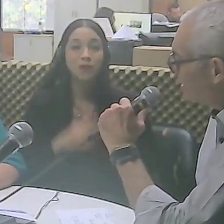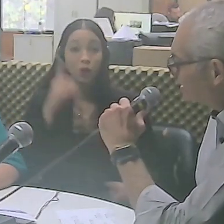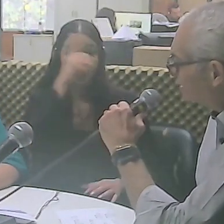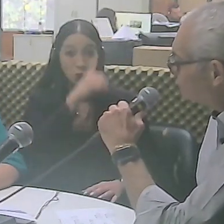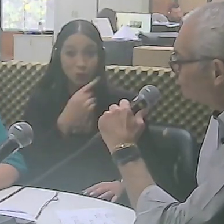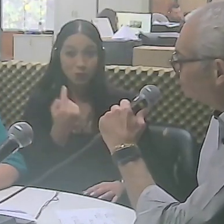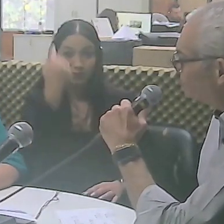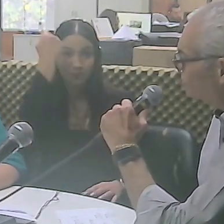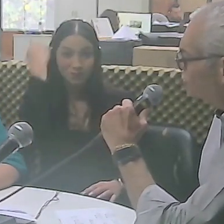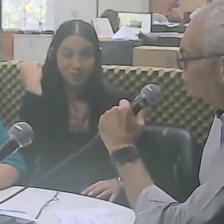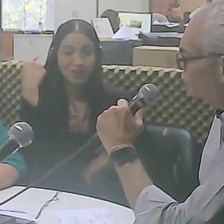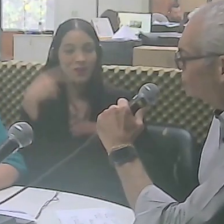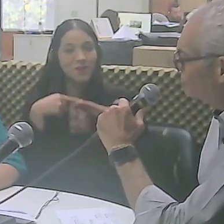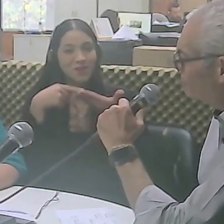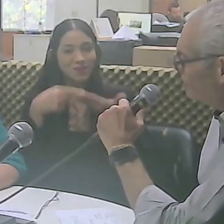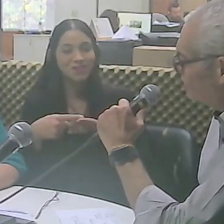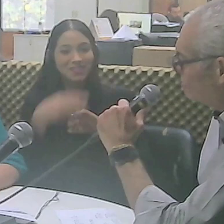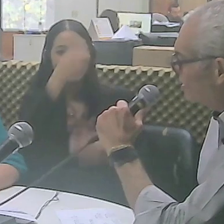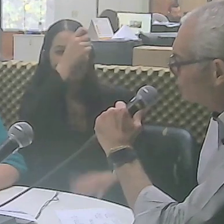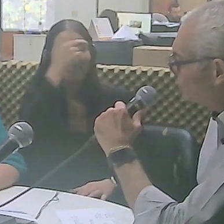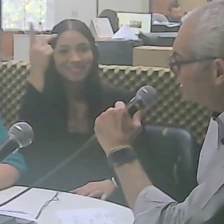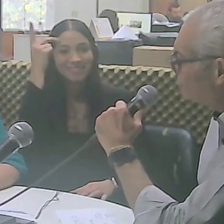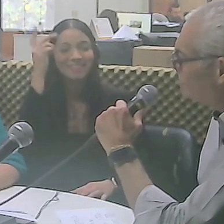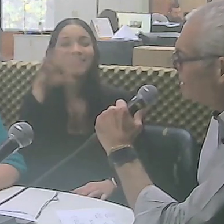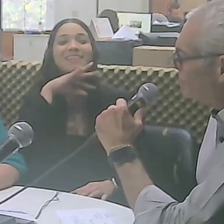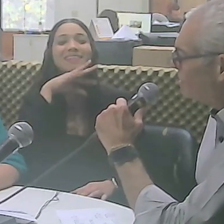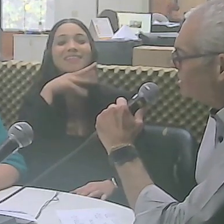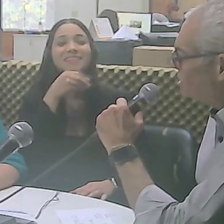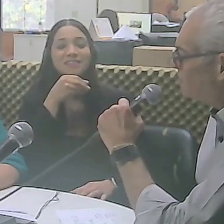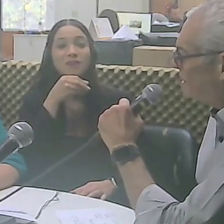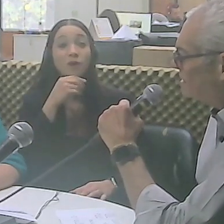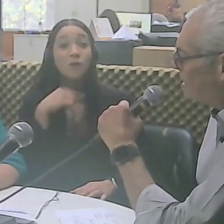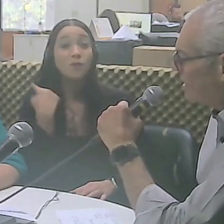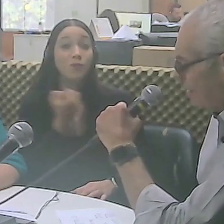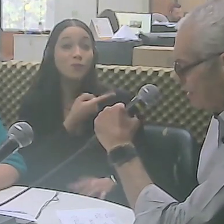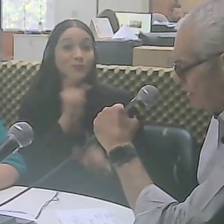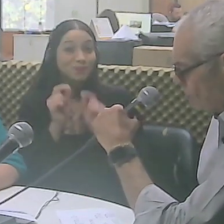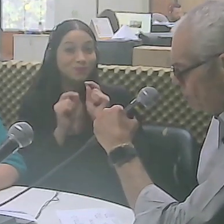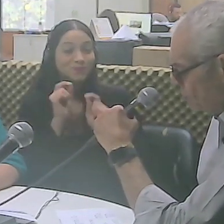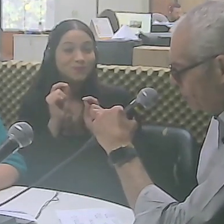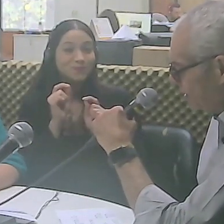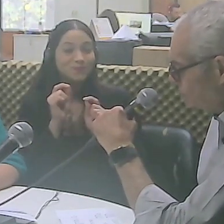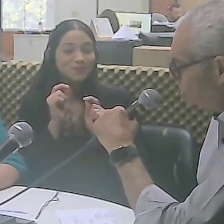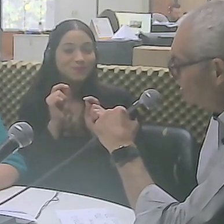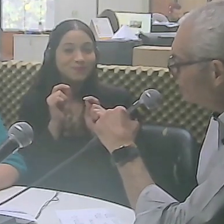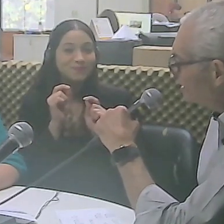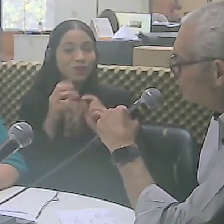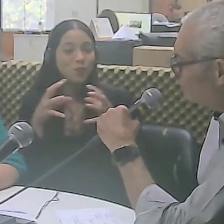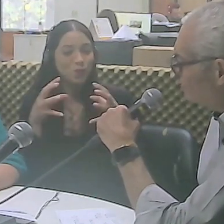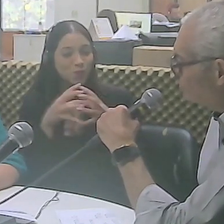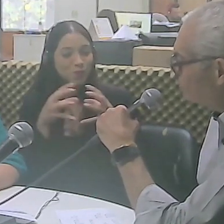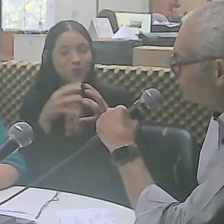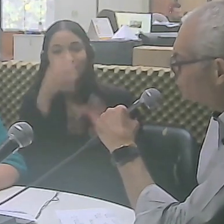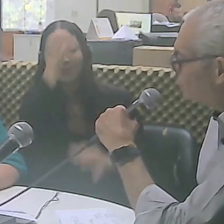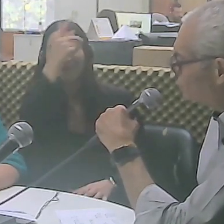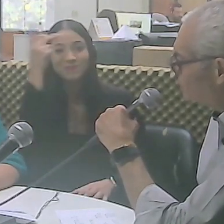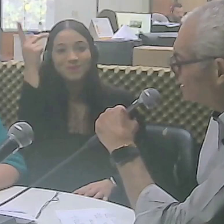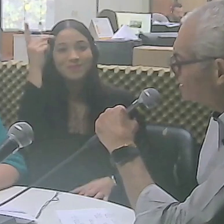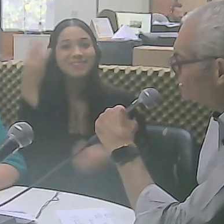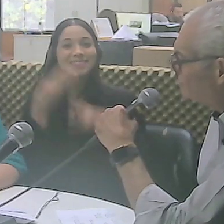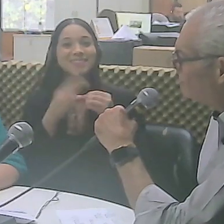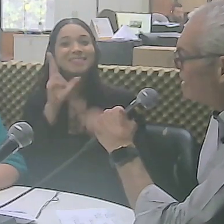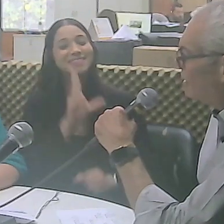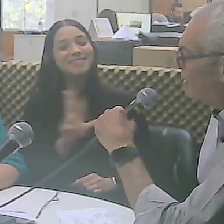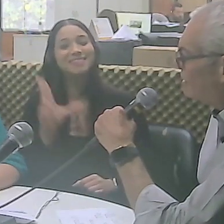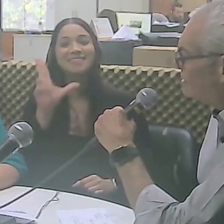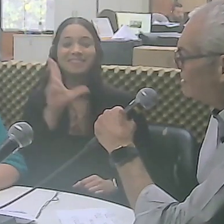domingo passado o convite do prefeito Odelmo Leão para a gente passar a compor aí o time da Prefeitura Municipal de